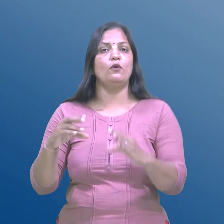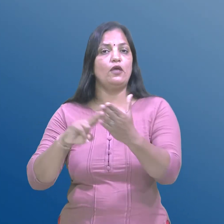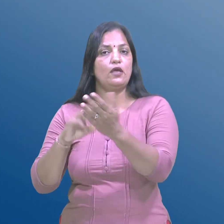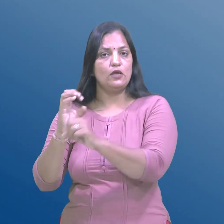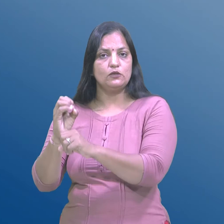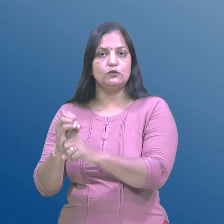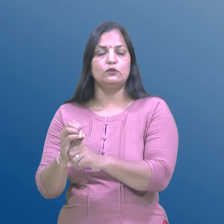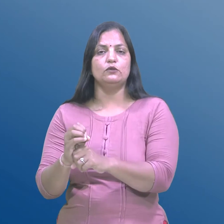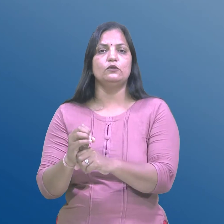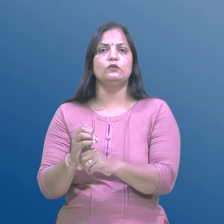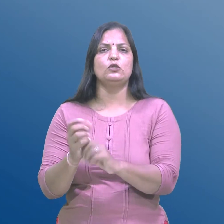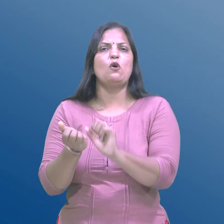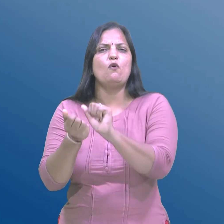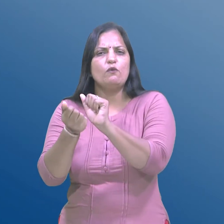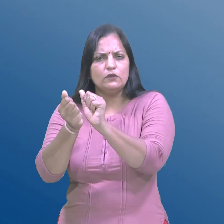સુધાર ગૃહો